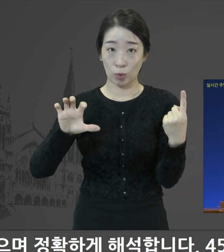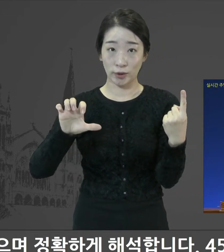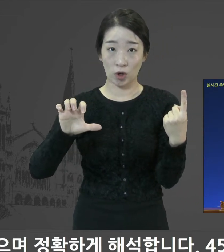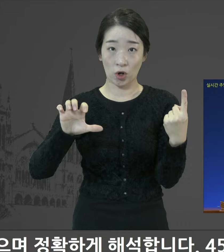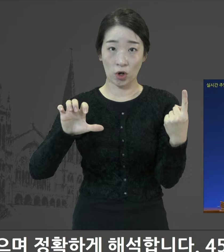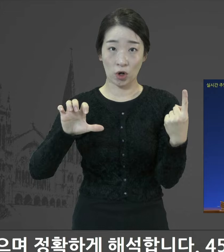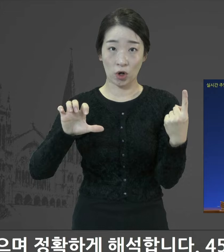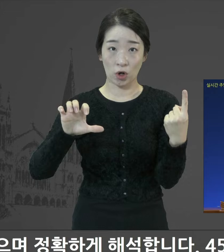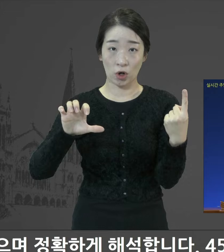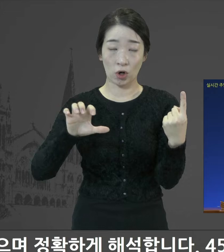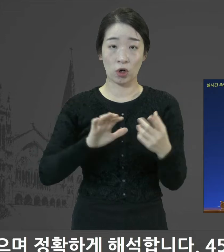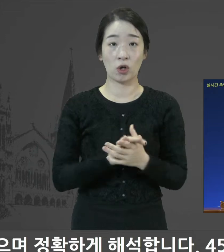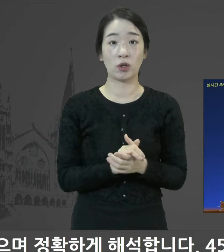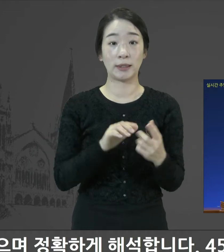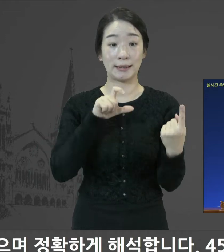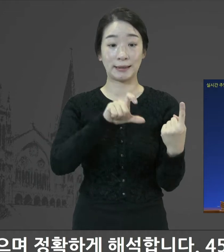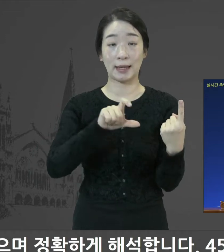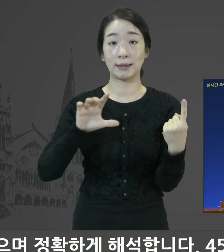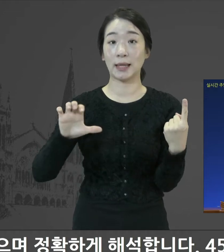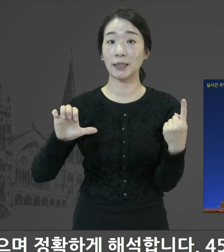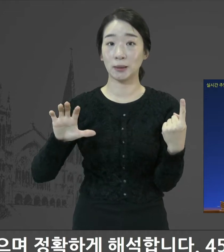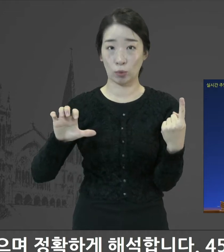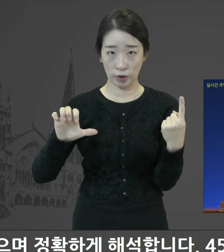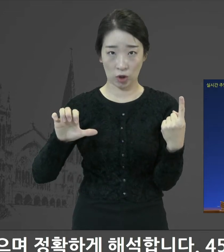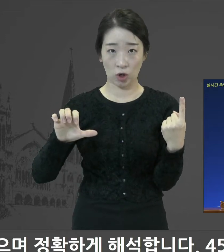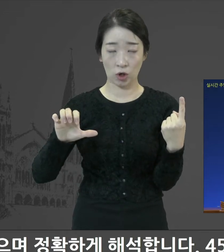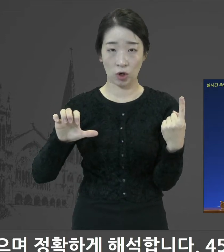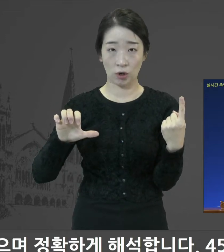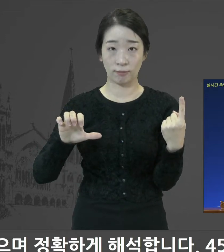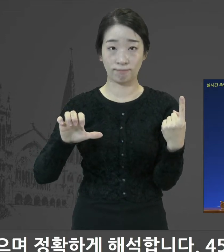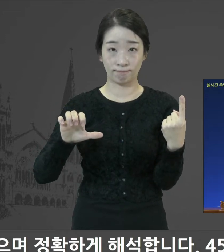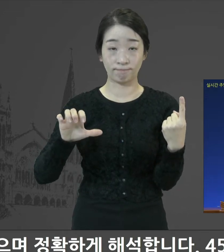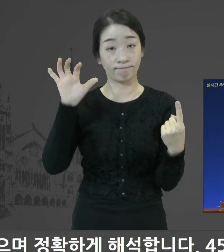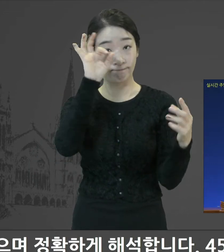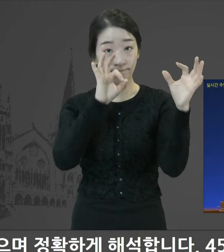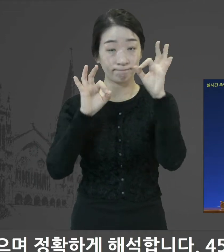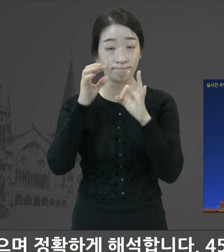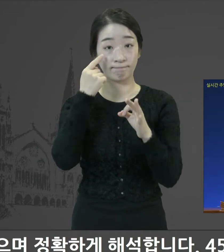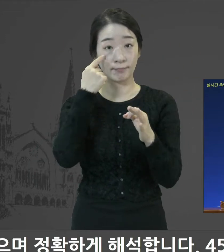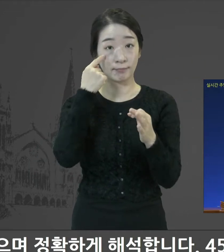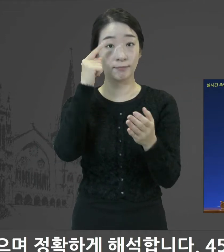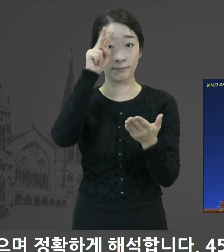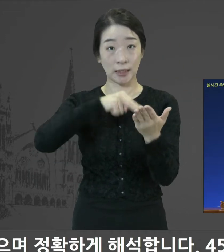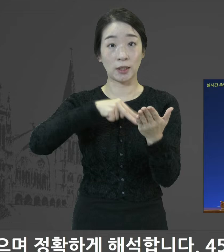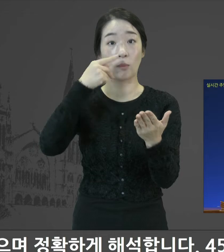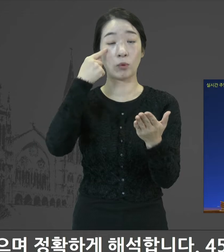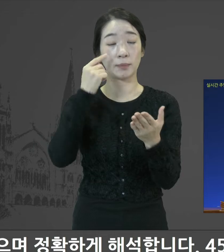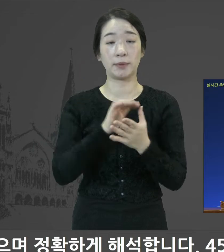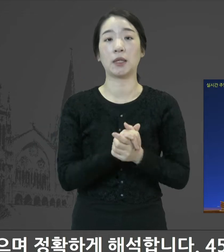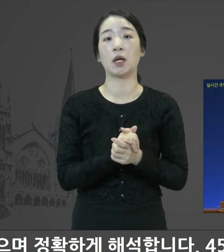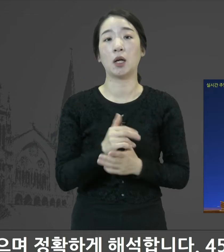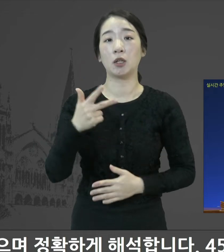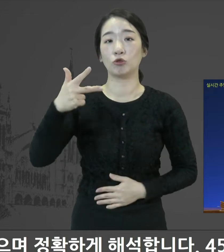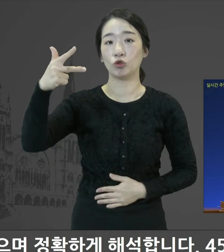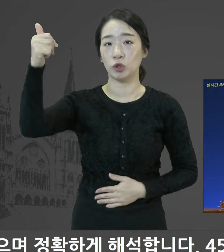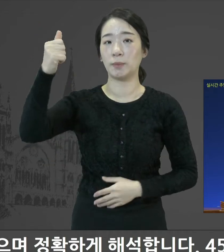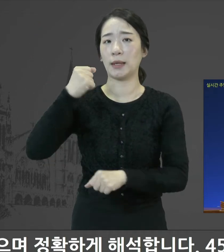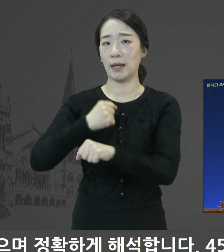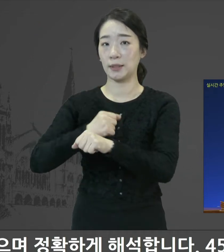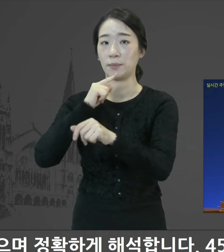누가복음 1장 45절에 있습니다. 자, 45절 찾아갑시다. 읽으십시다. 주께서